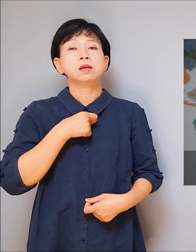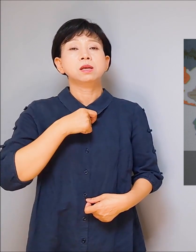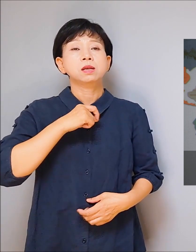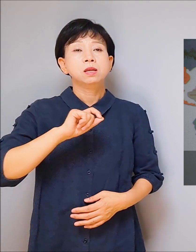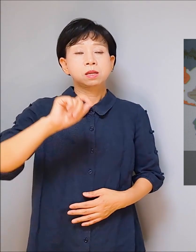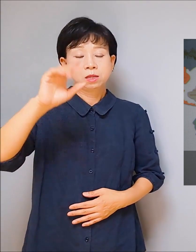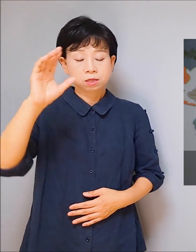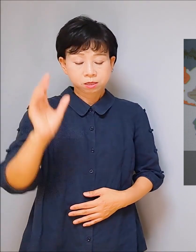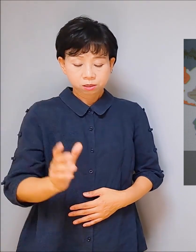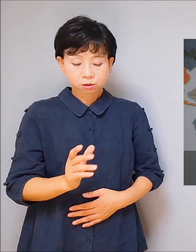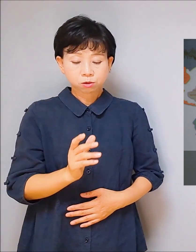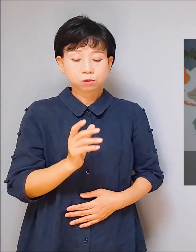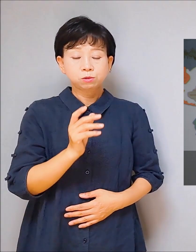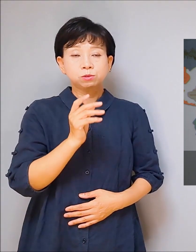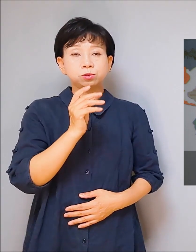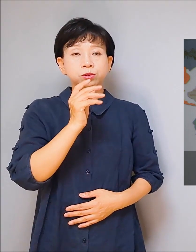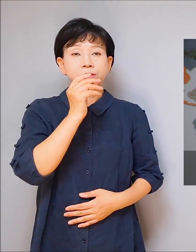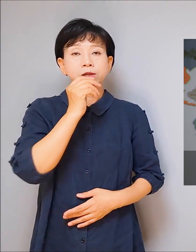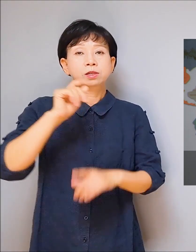진실하게